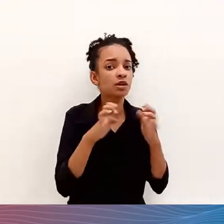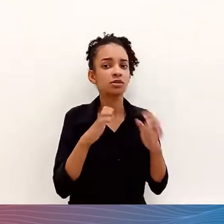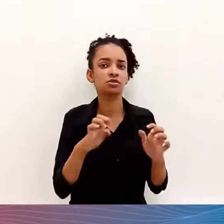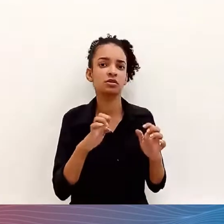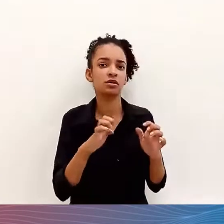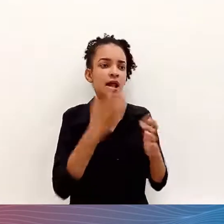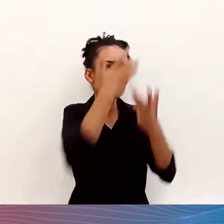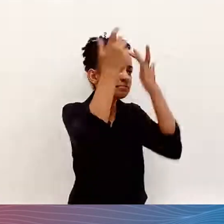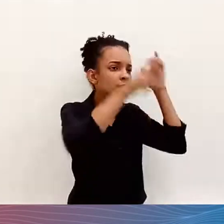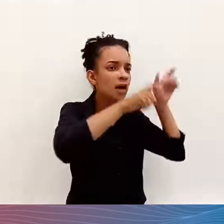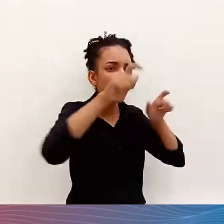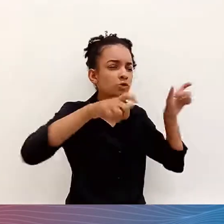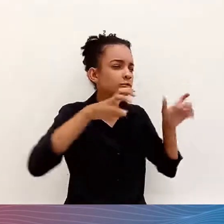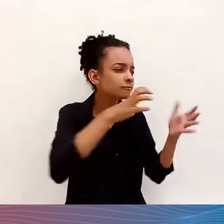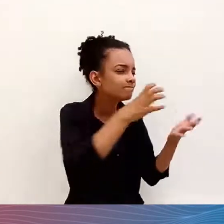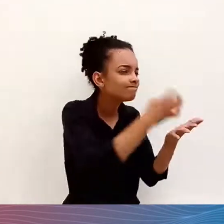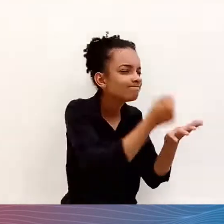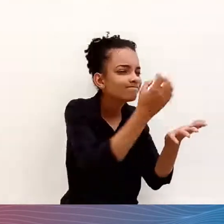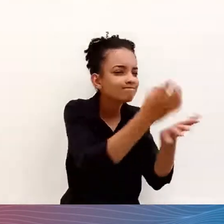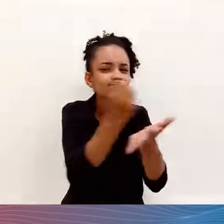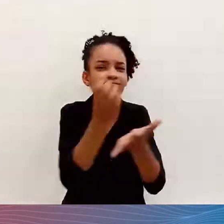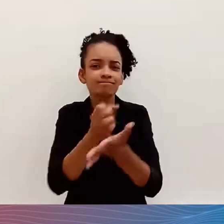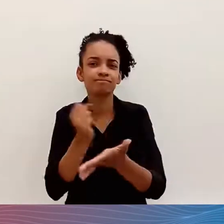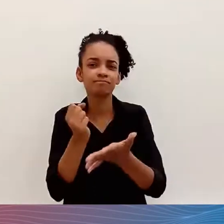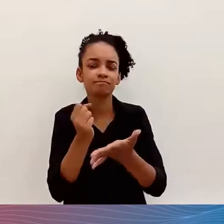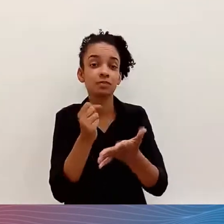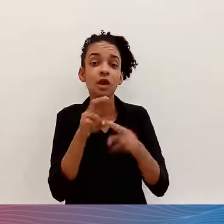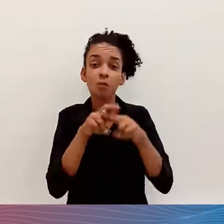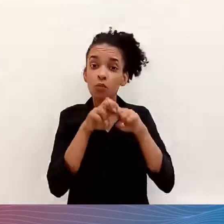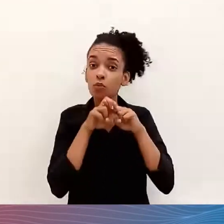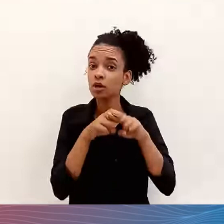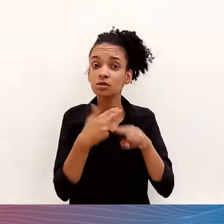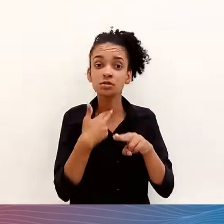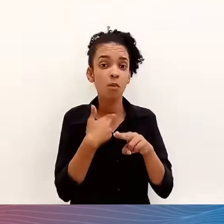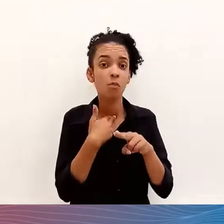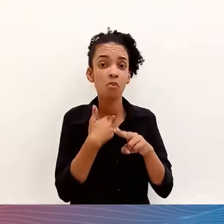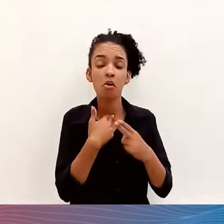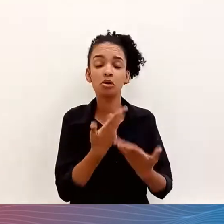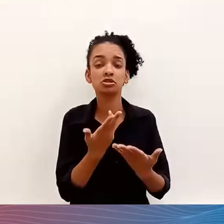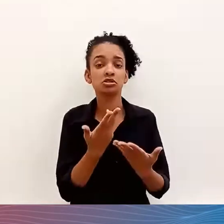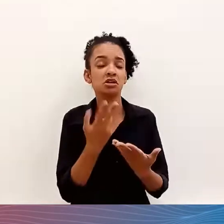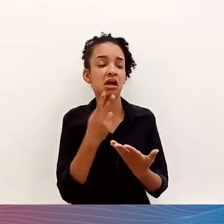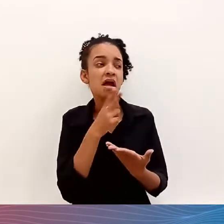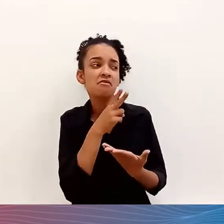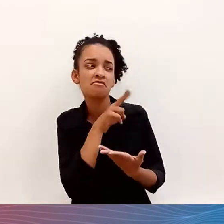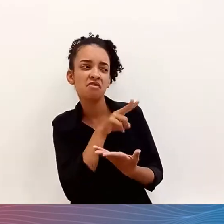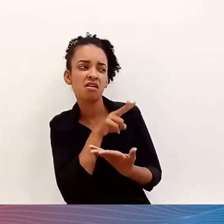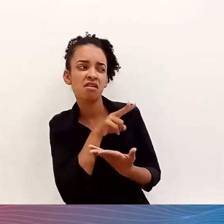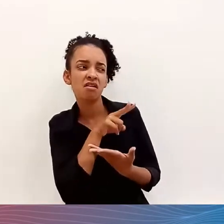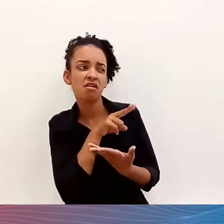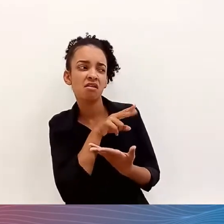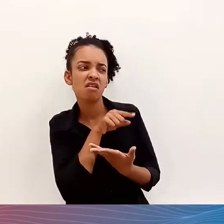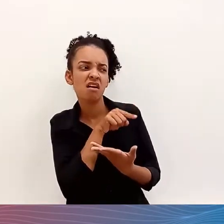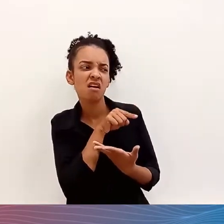isso você não deve avaliar. Pelo aspecto dessa pessoa, não vai receber o evangelho. Pelo aspecto daquela pessoa,